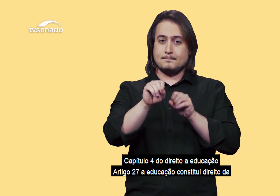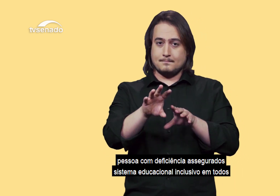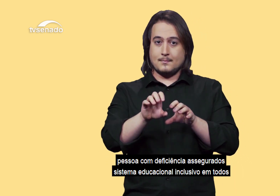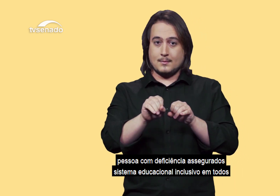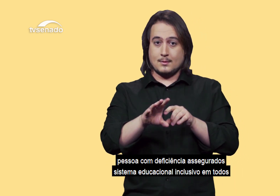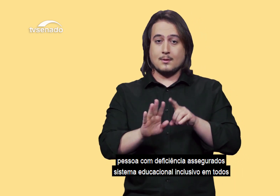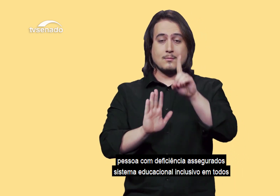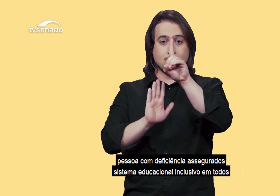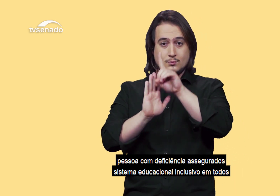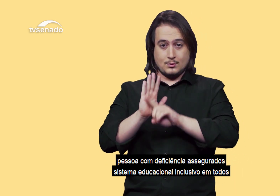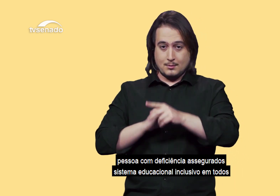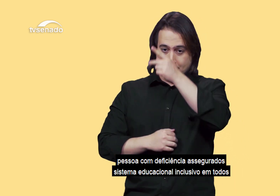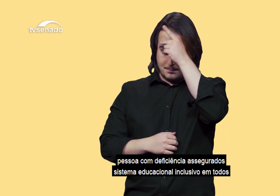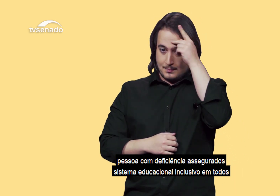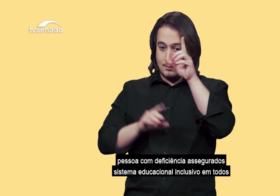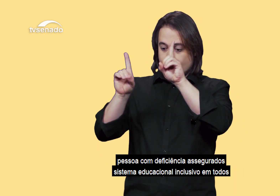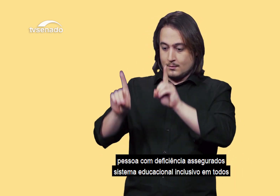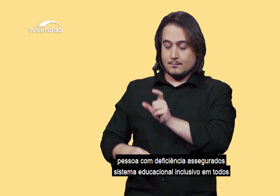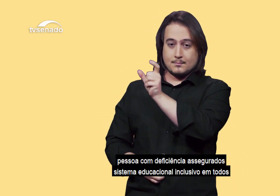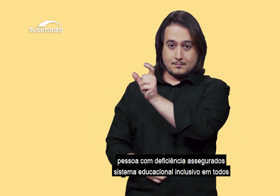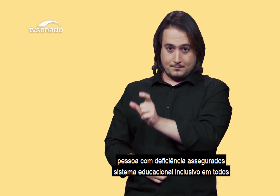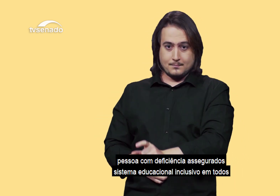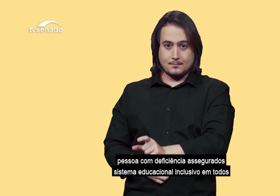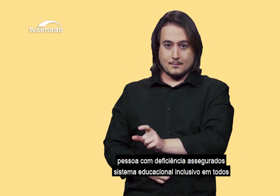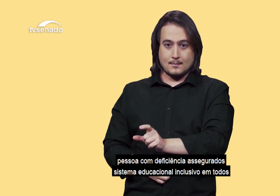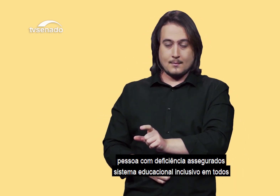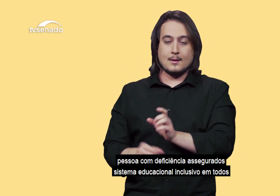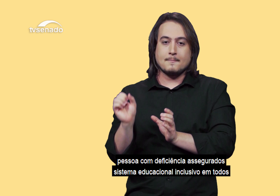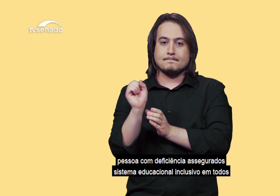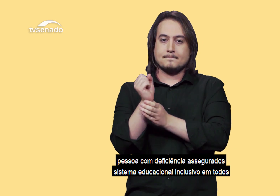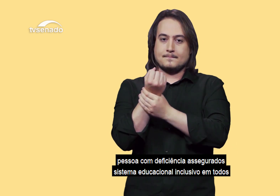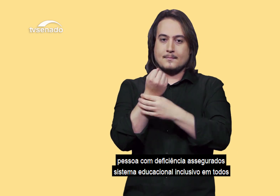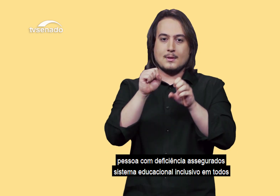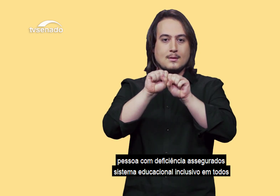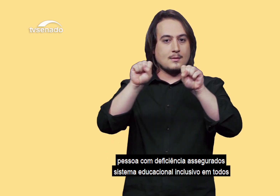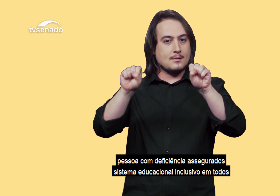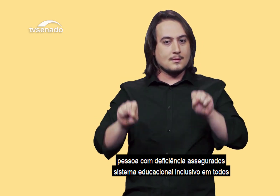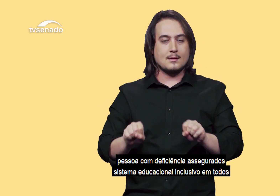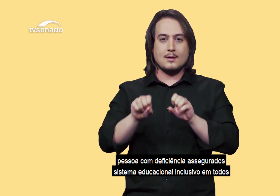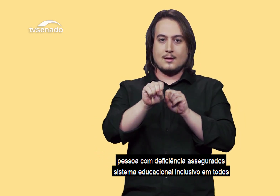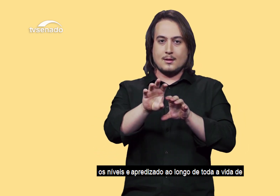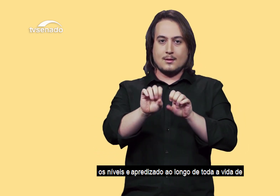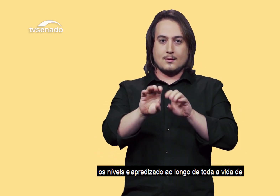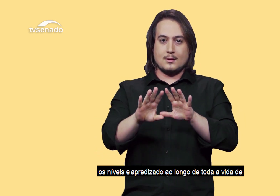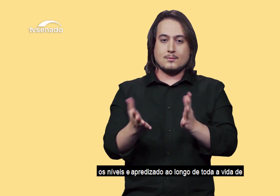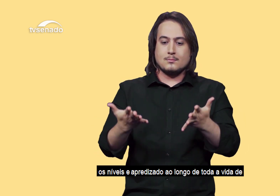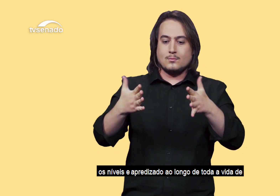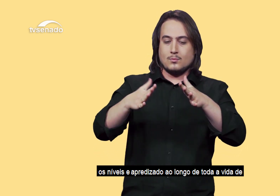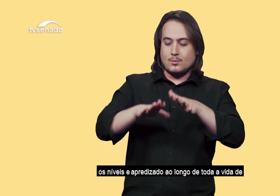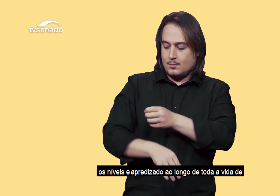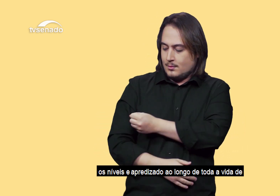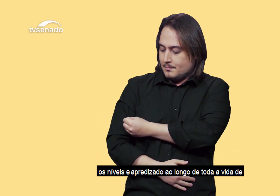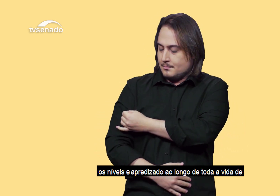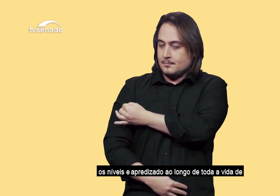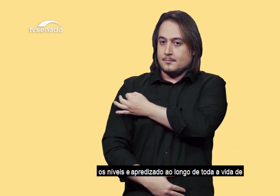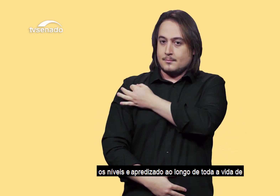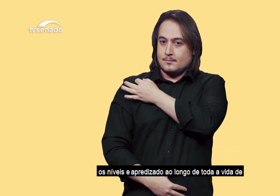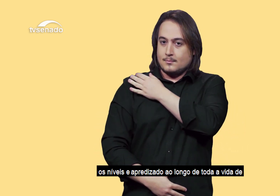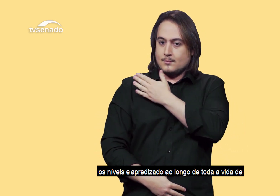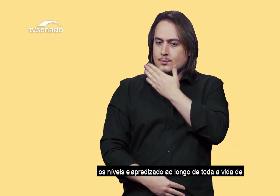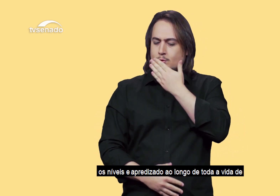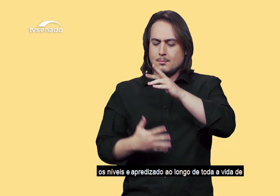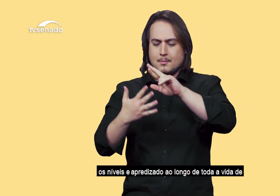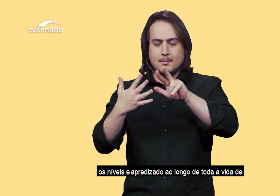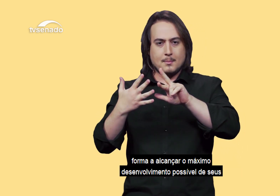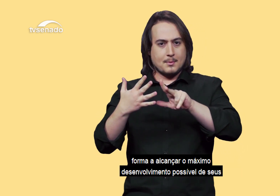direito da pessoa com deficiência, assegurados sistema educacional inclusivo em todos os níveis e aprendizado ao longo de